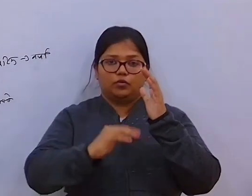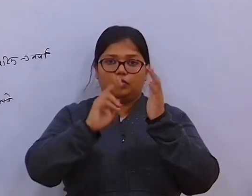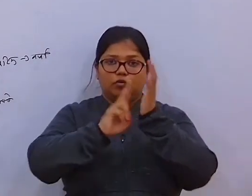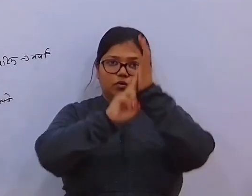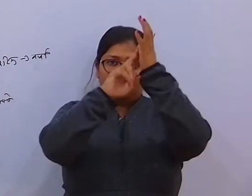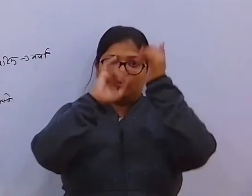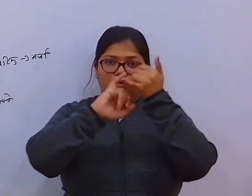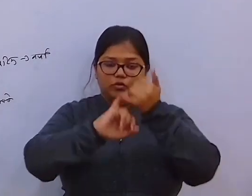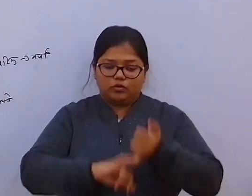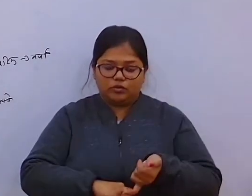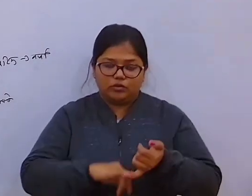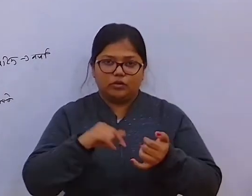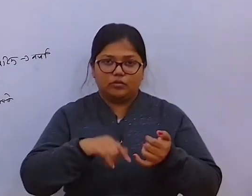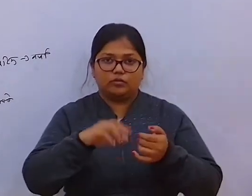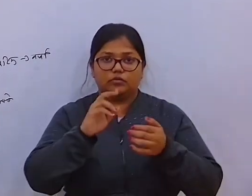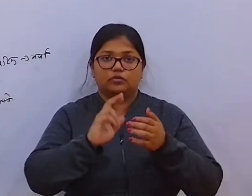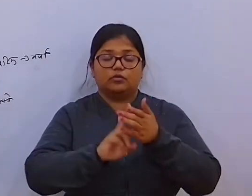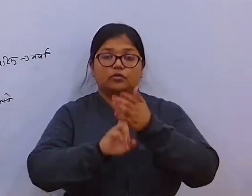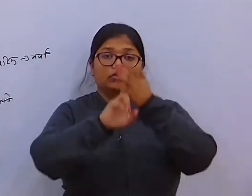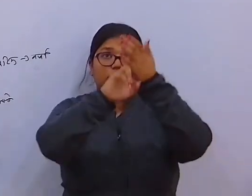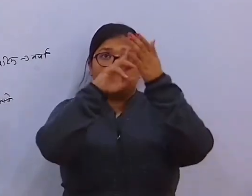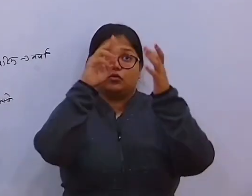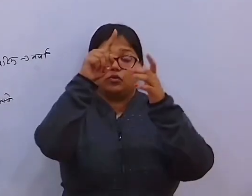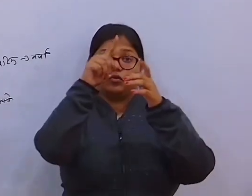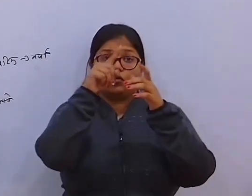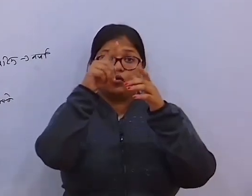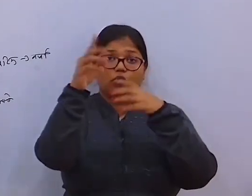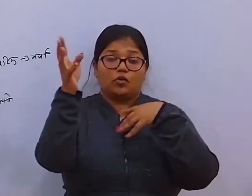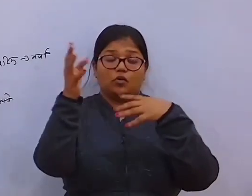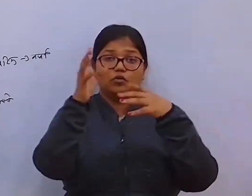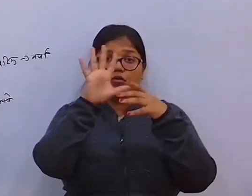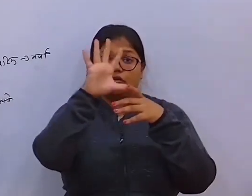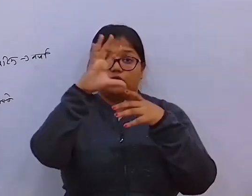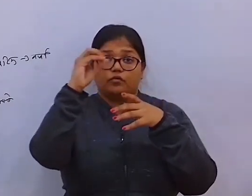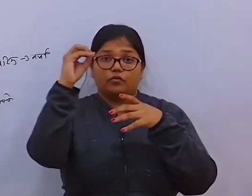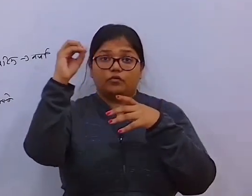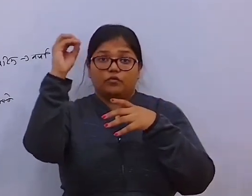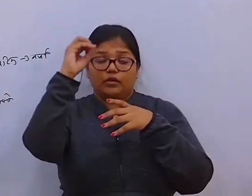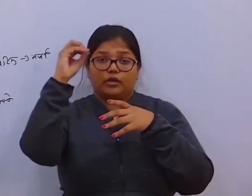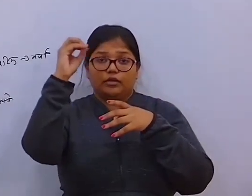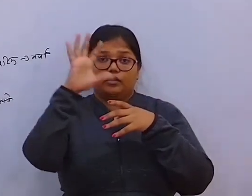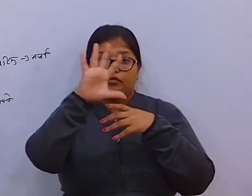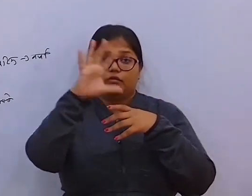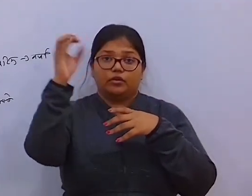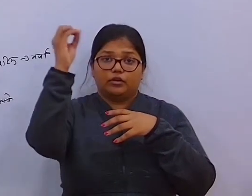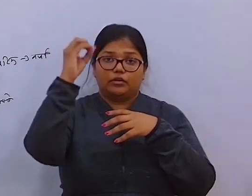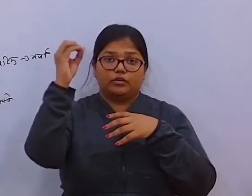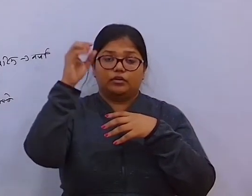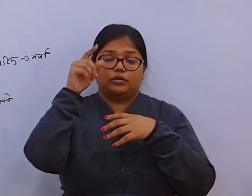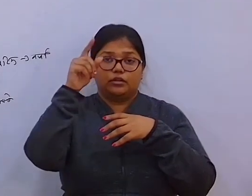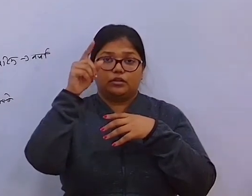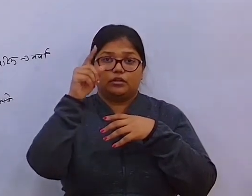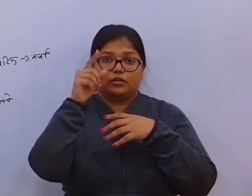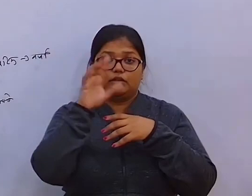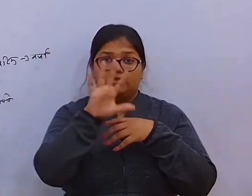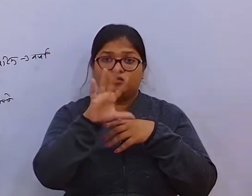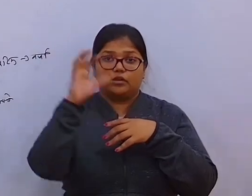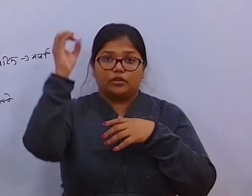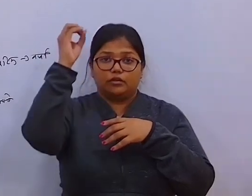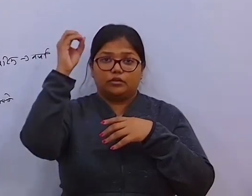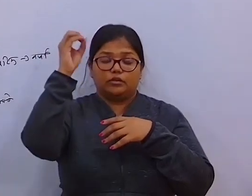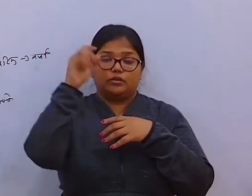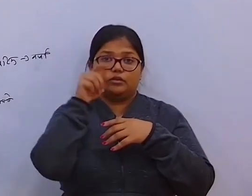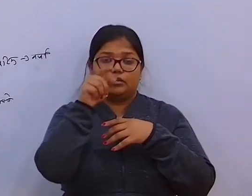मतलब उत्तरी गोलार्ध में ही 5 डिग्री मतलब भूमध्य रेखा से 5 डिग्री ऊपर नॉर्थ